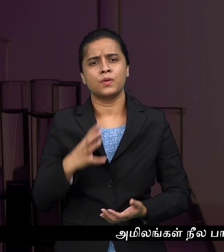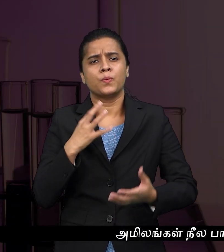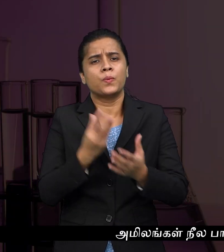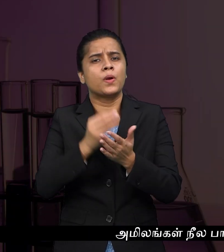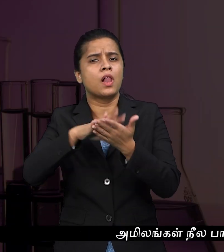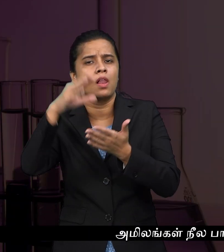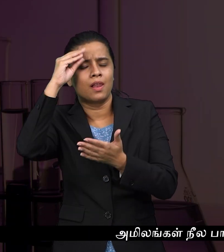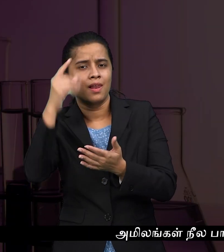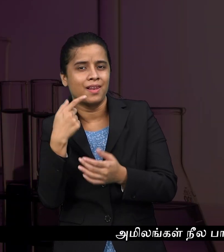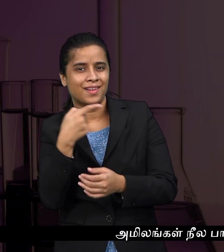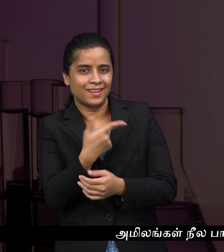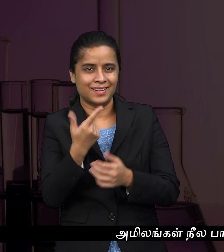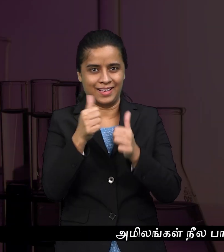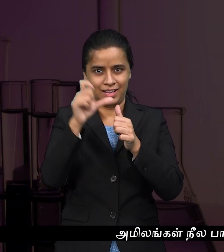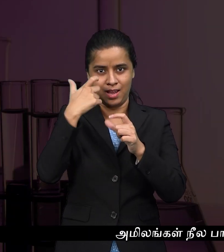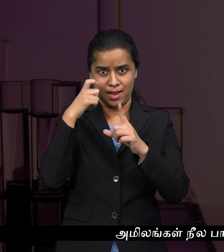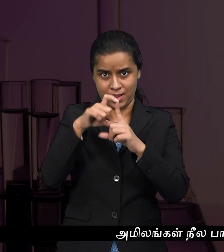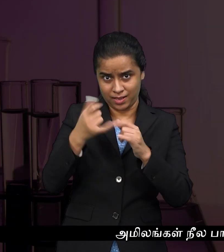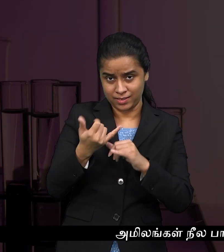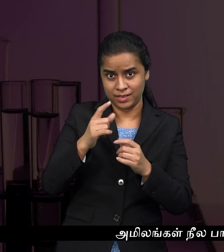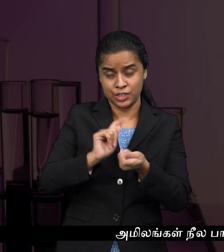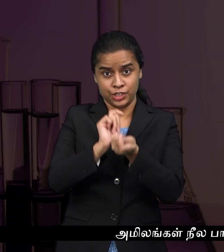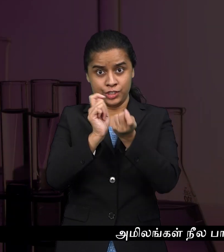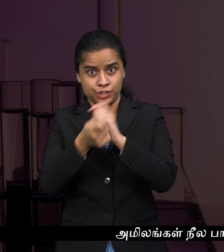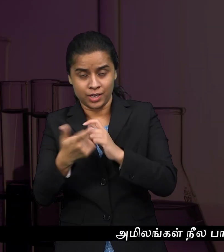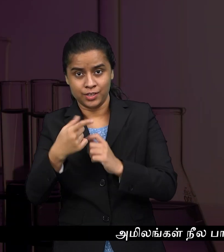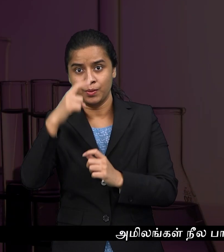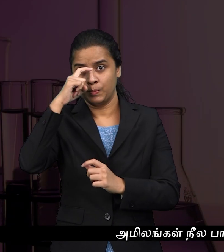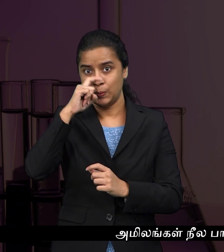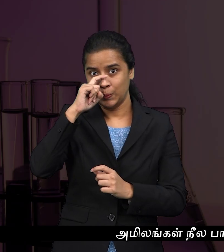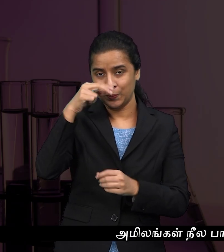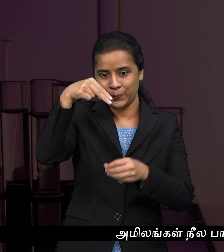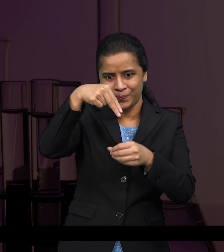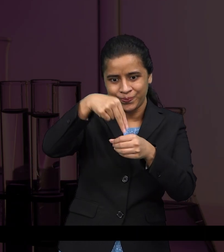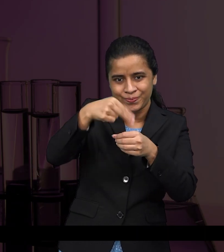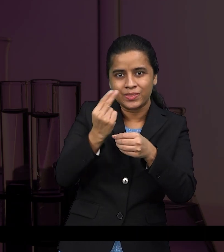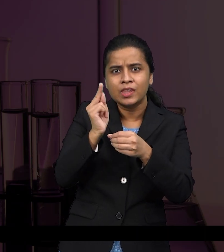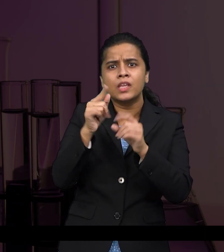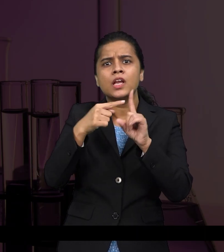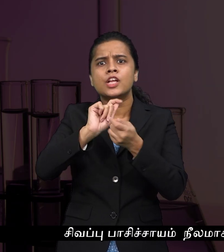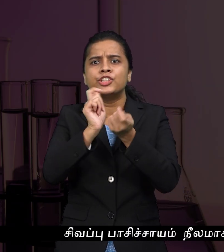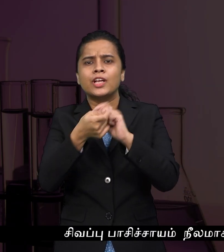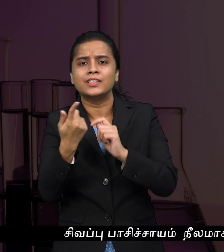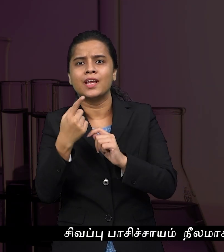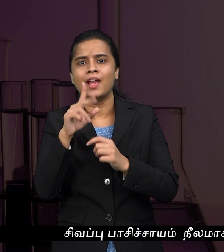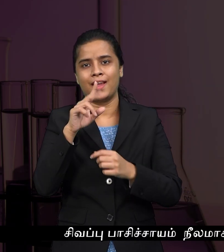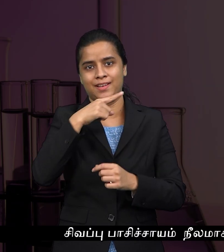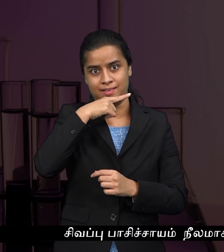அமிலங்கள் நீல பாசி சாயத்தை சிவப்பு நிறமாகவும் காரங்கள் சிவப்பு பாசி